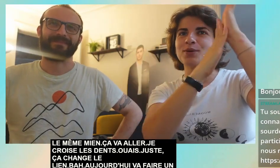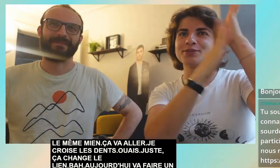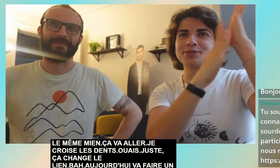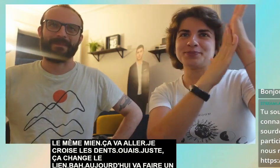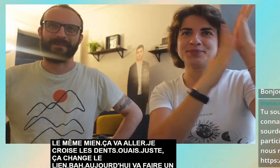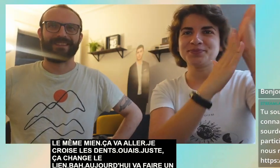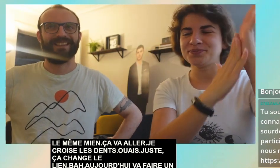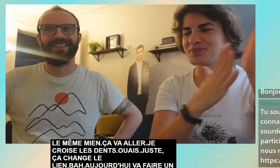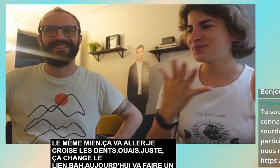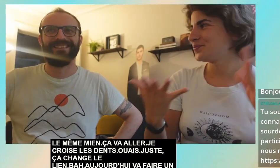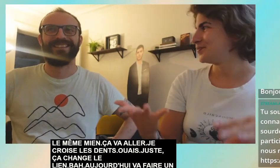Applause.